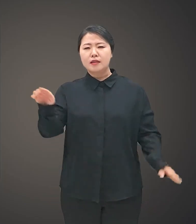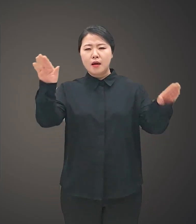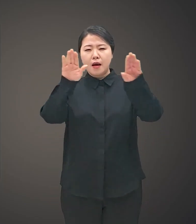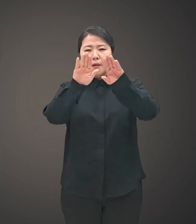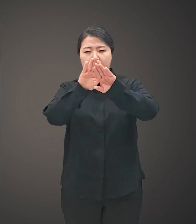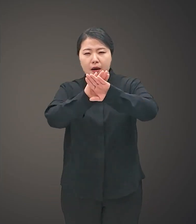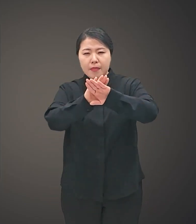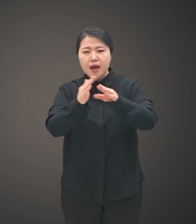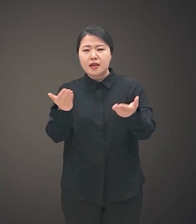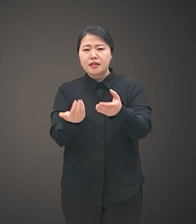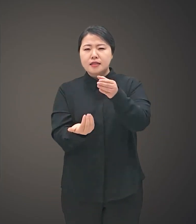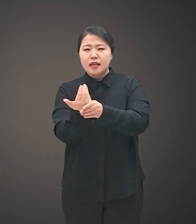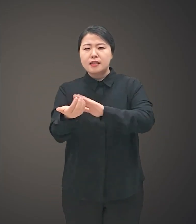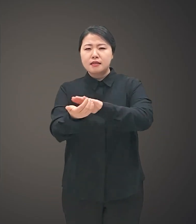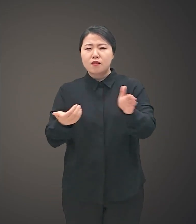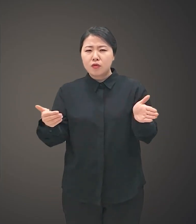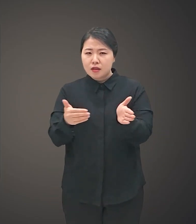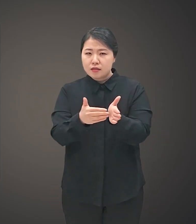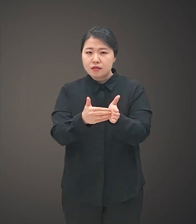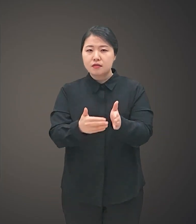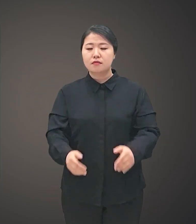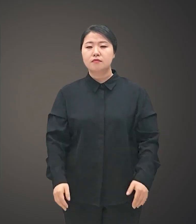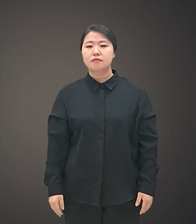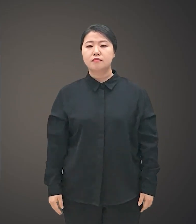그날 밤 그 일이 있기 전까지는